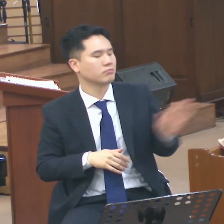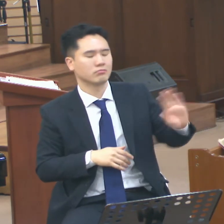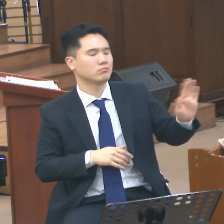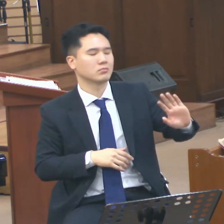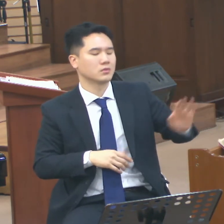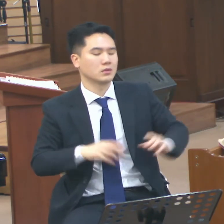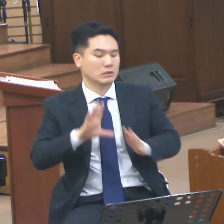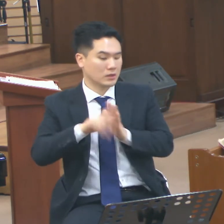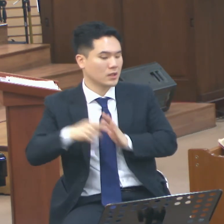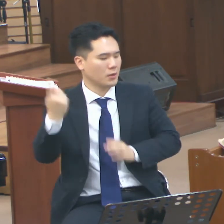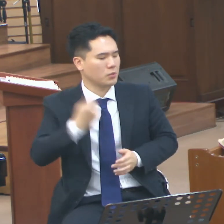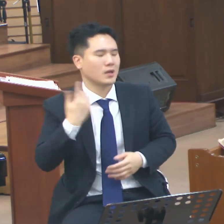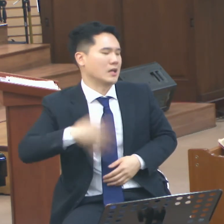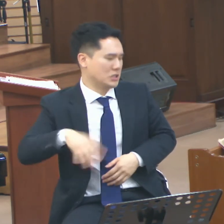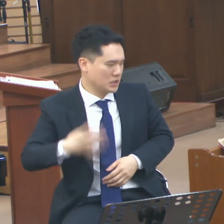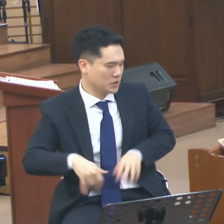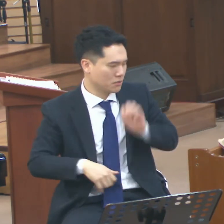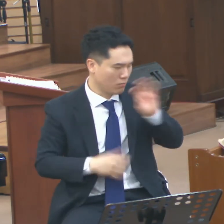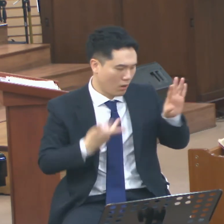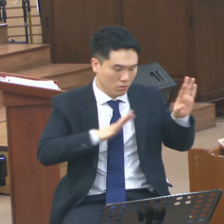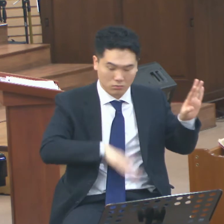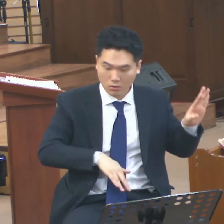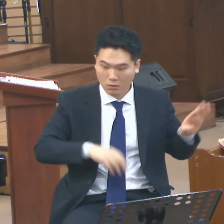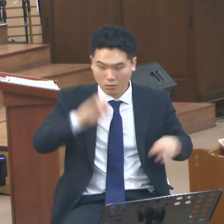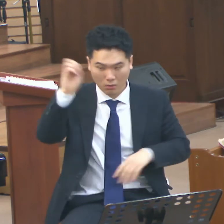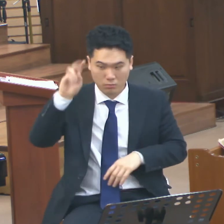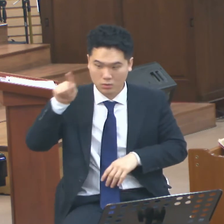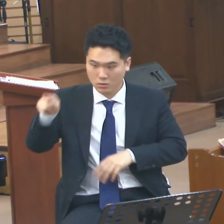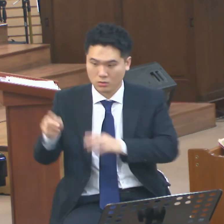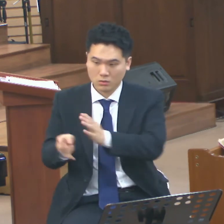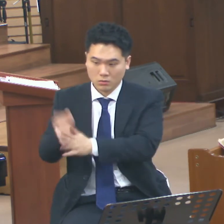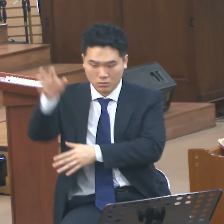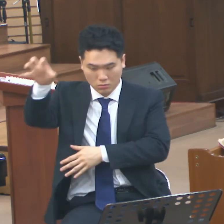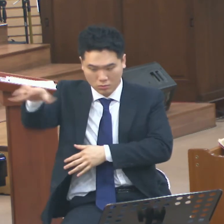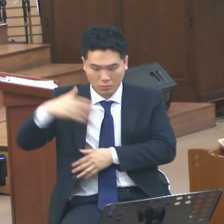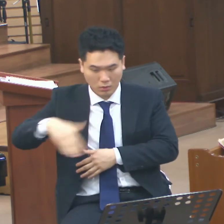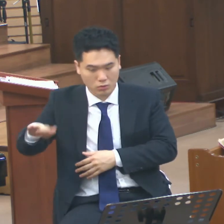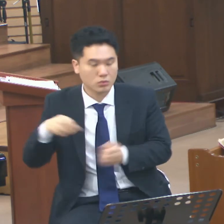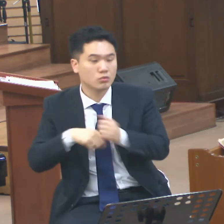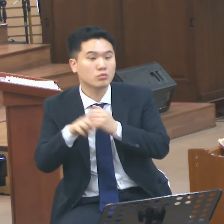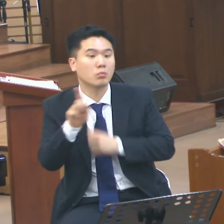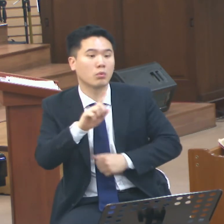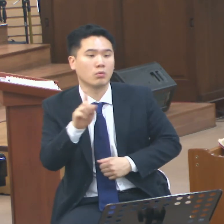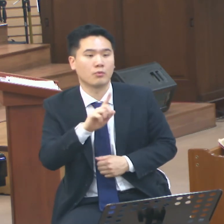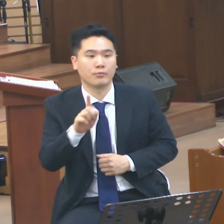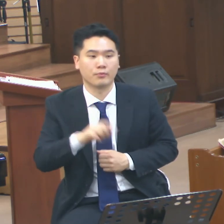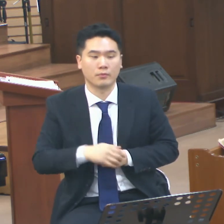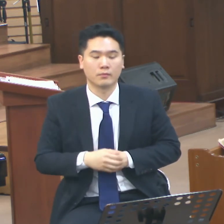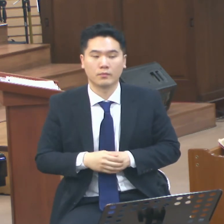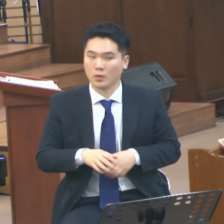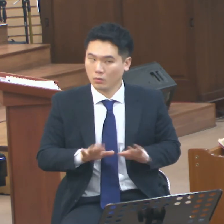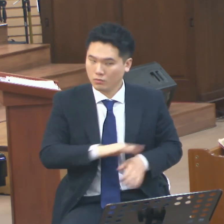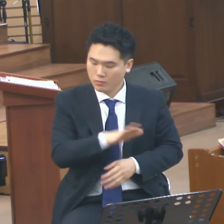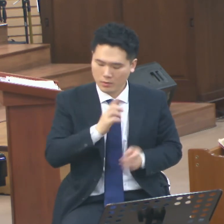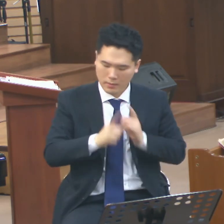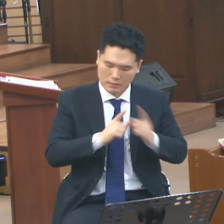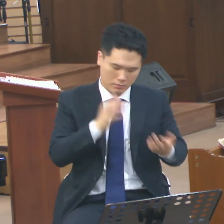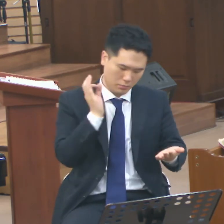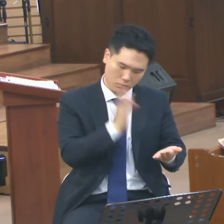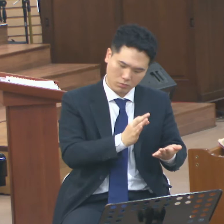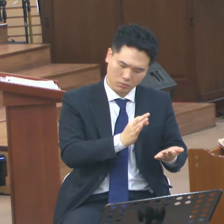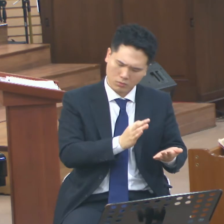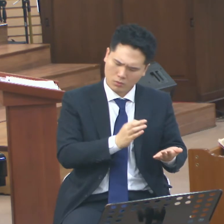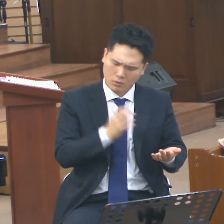내가 완전히 안 올라간다 그렇게 말씀하신 것은 아니에요. 우리는 이 말씀을 보면서 예수님이 왜 안 올라가려고